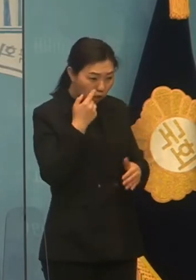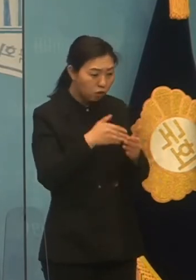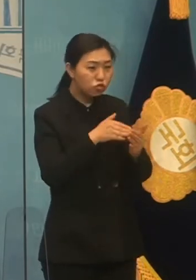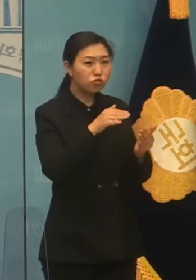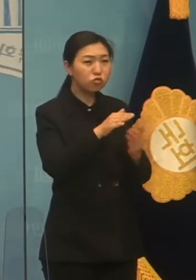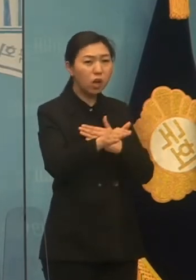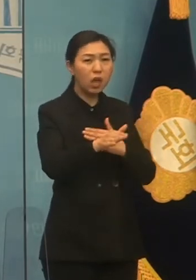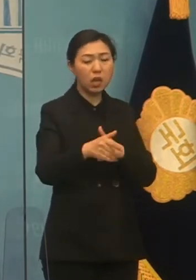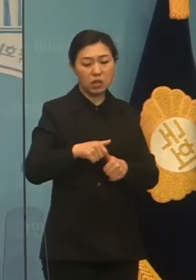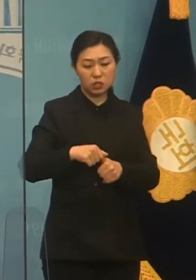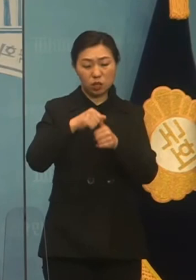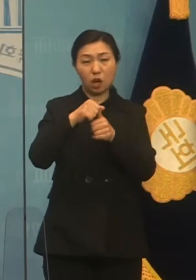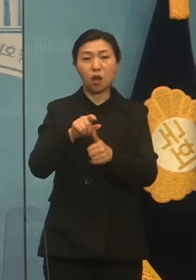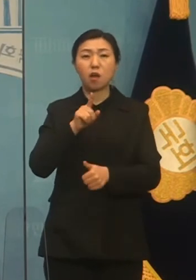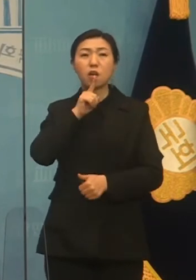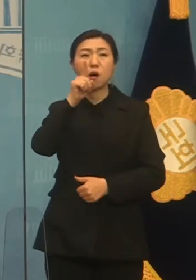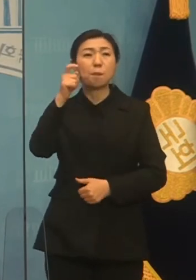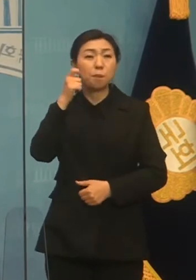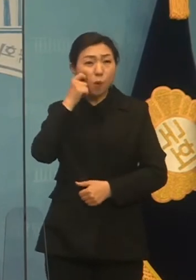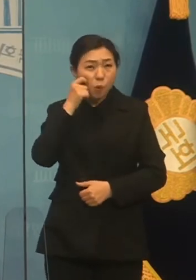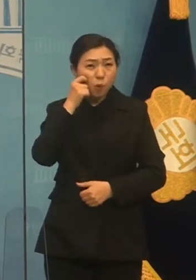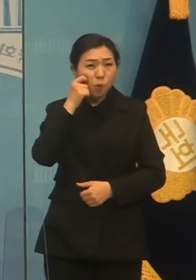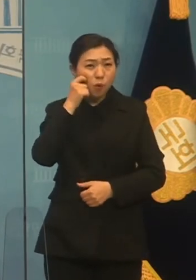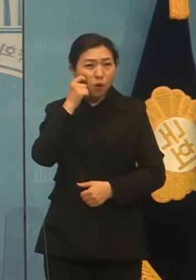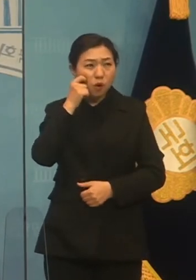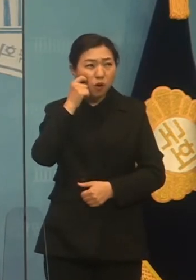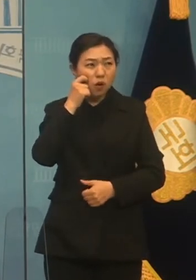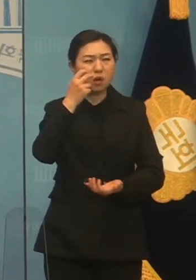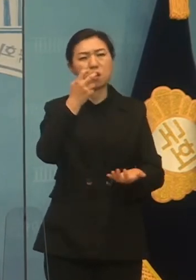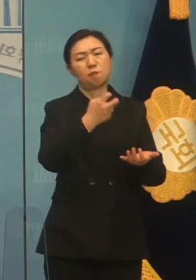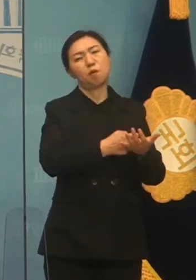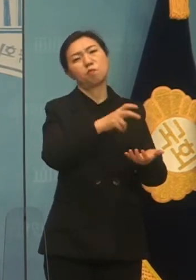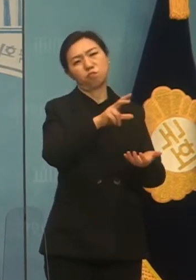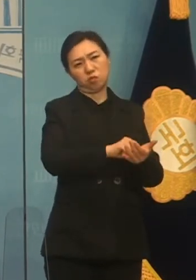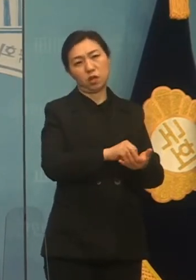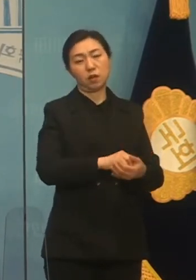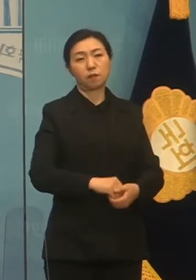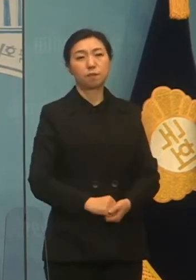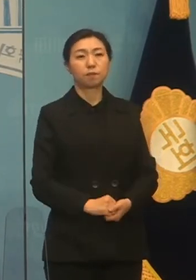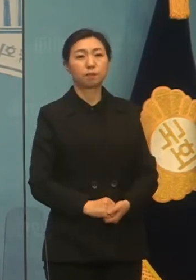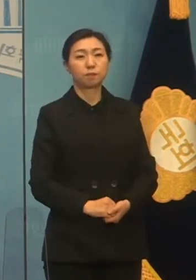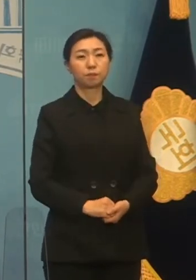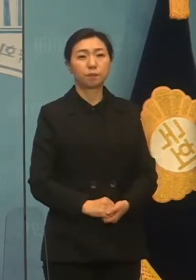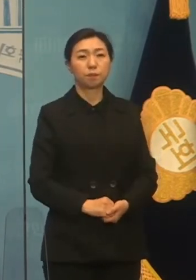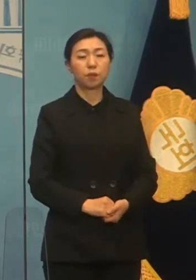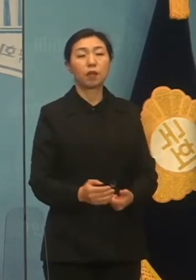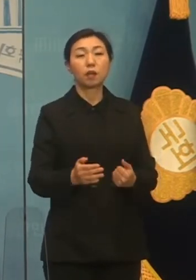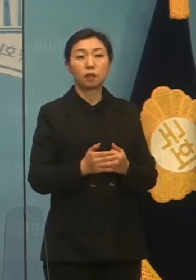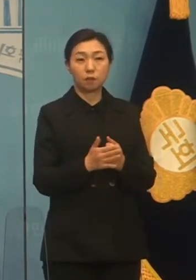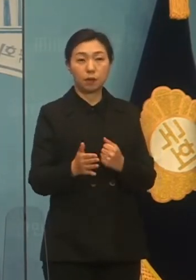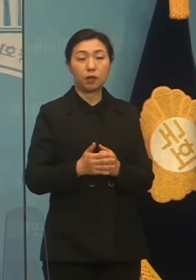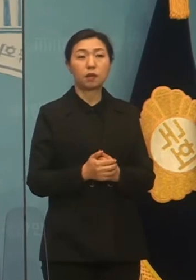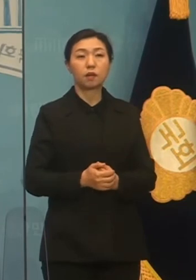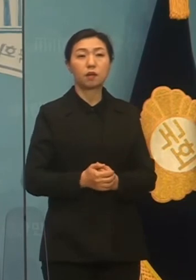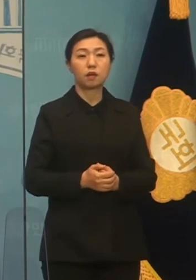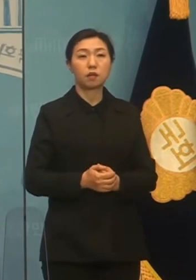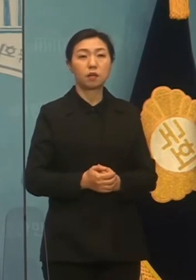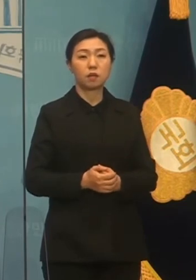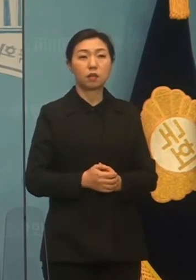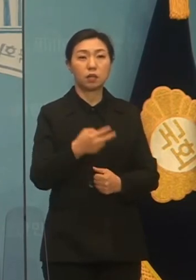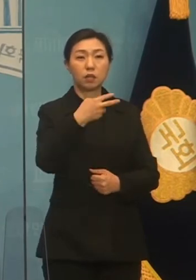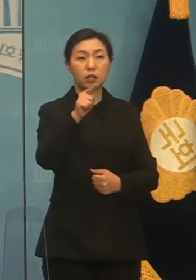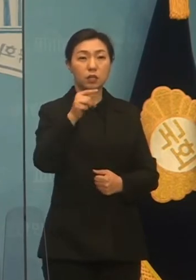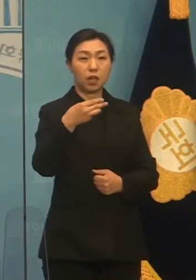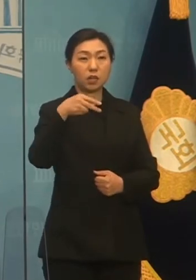사실상 불가능하게 만드는 불합리한 규제가 될 수 있습니다. 이에 저는 발서구